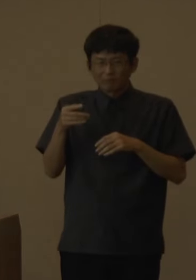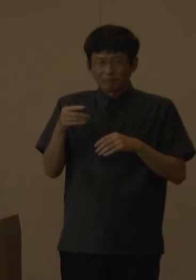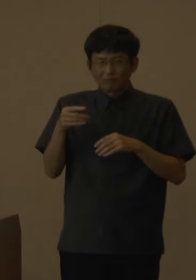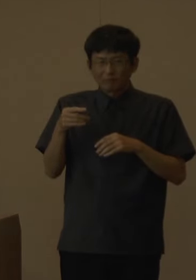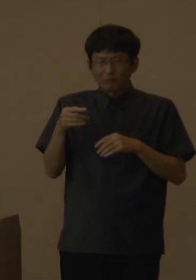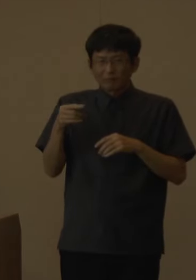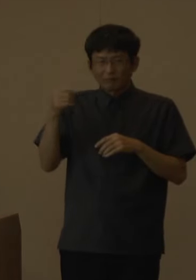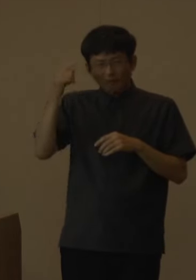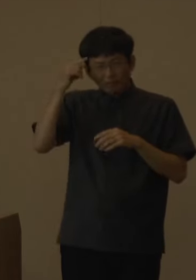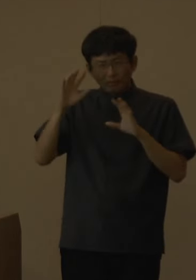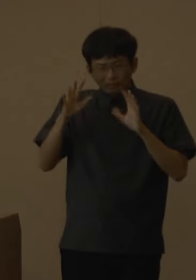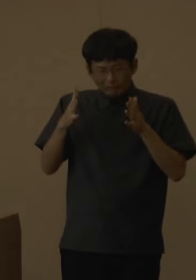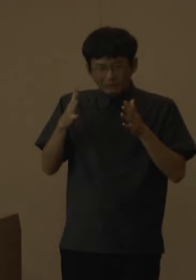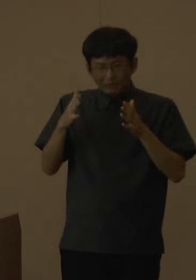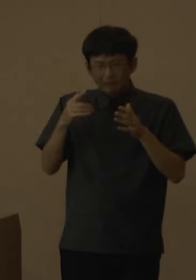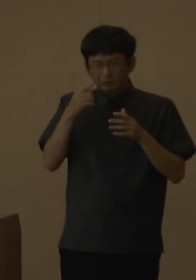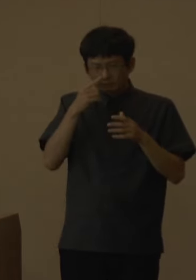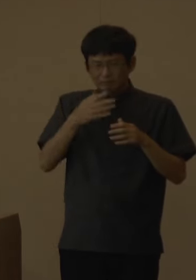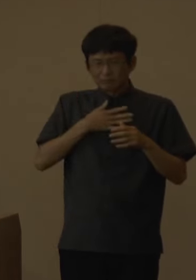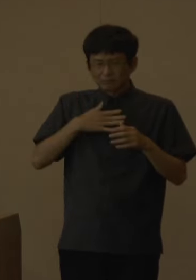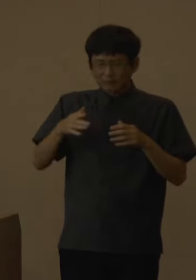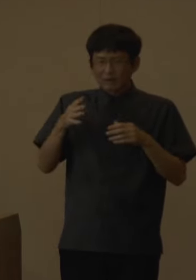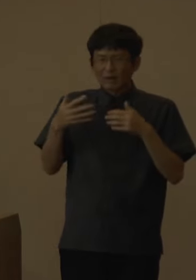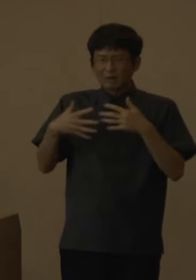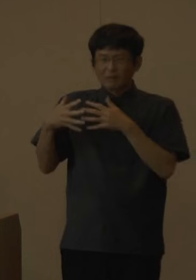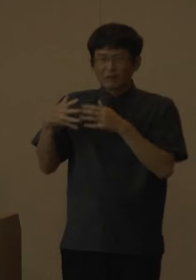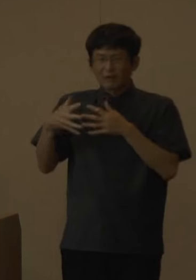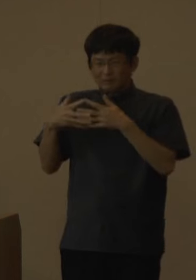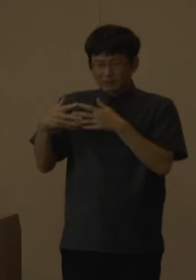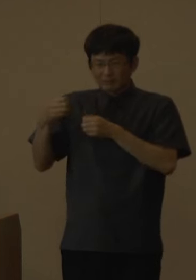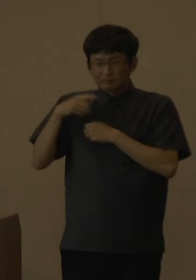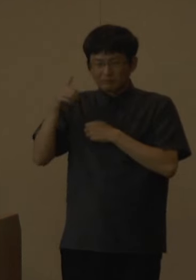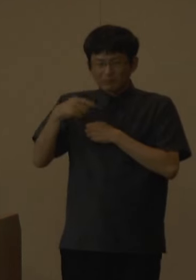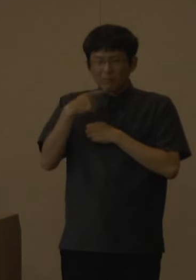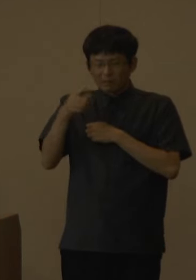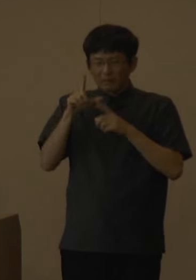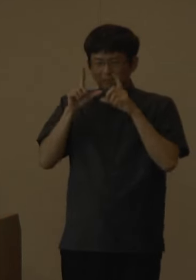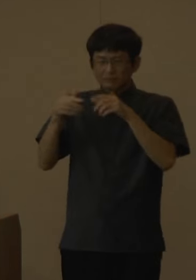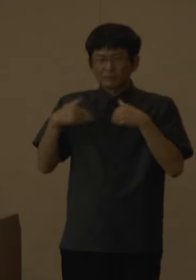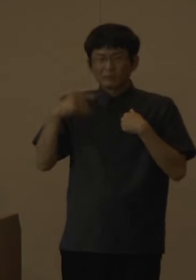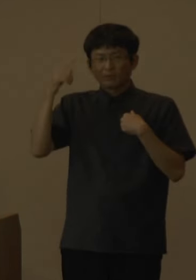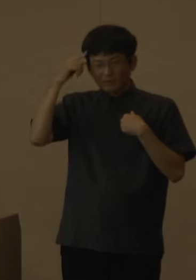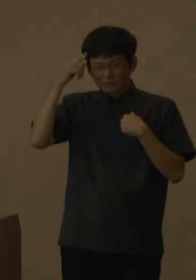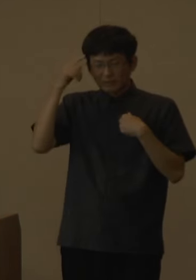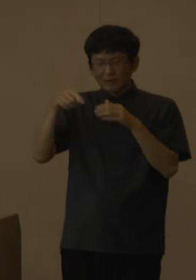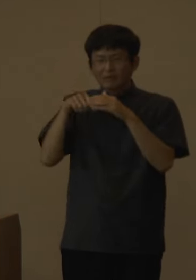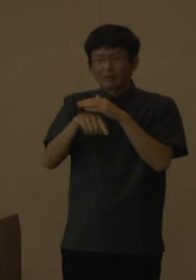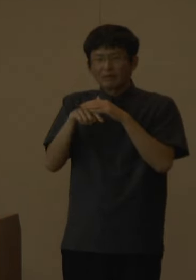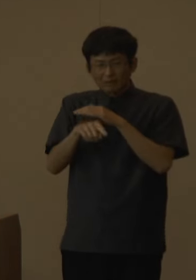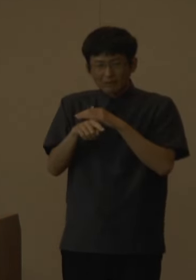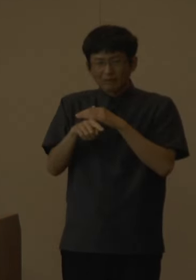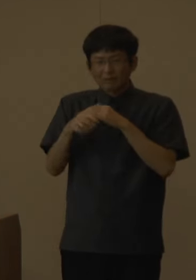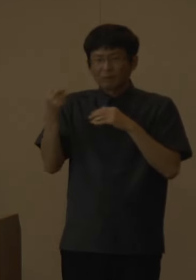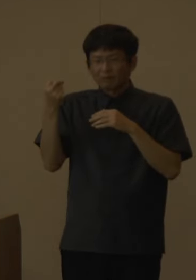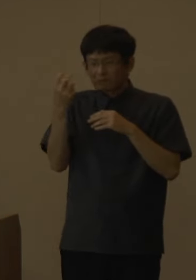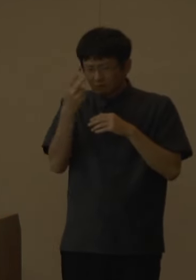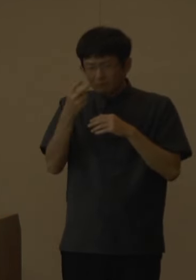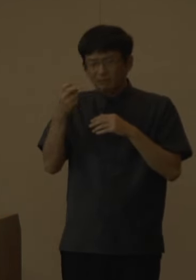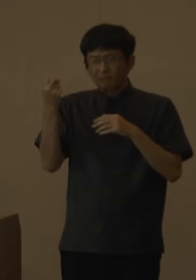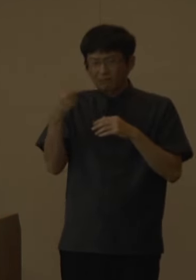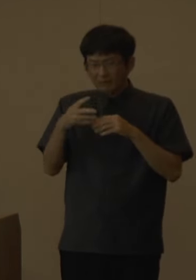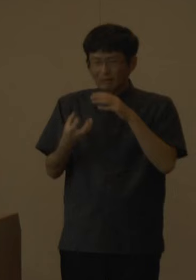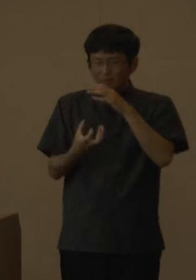側には申し入れておかないといけないだろうと思っていますので、原因の究明再発防止の徹底について、